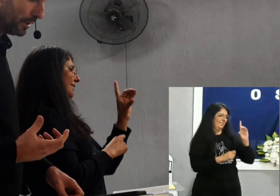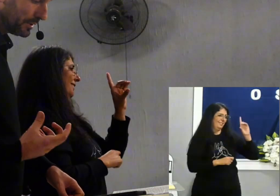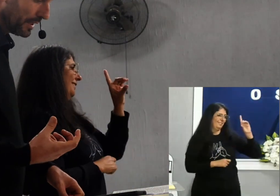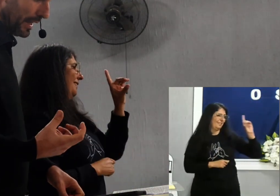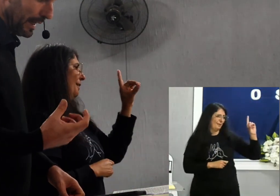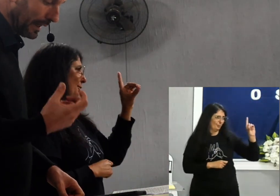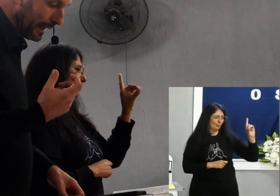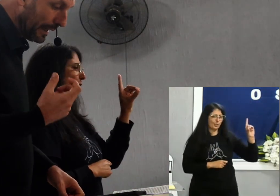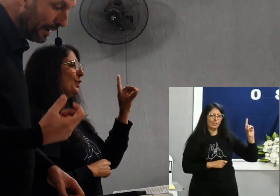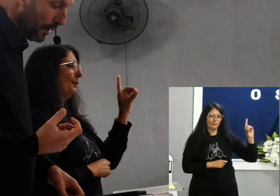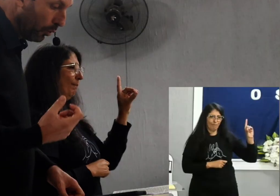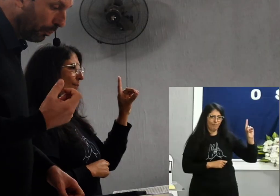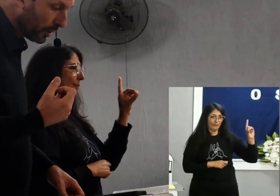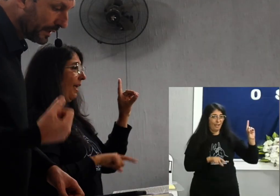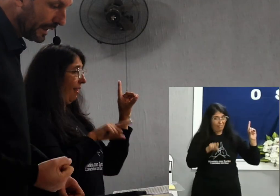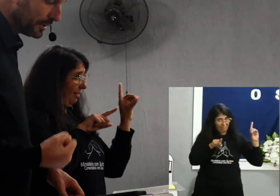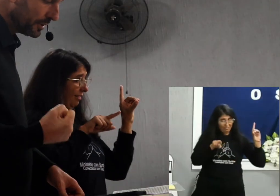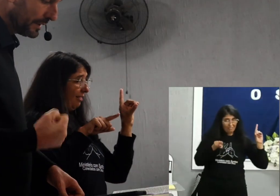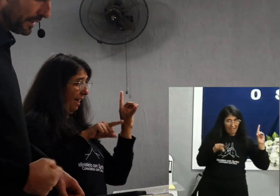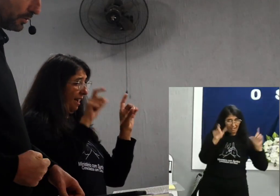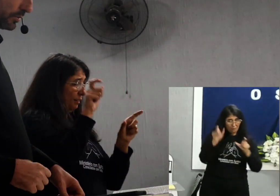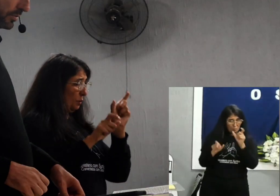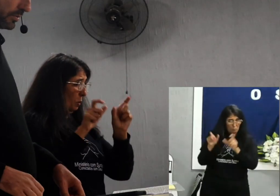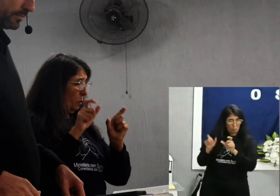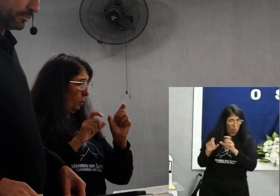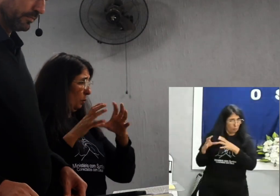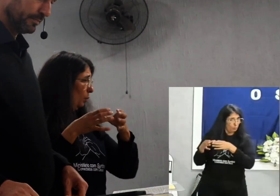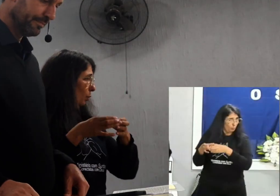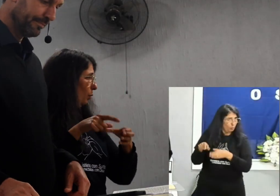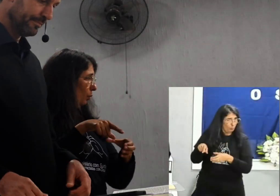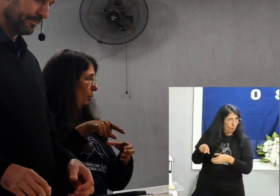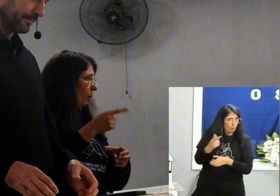para nós, ela é o poder de Deus.